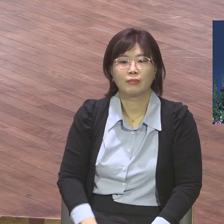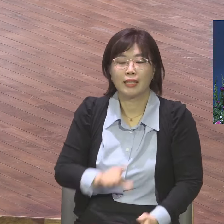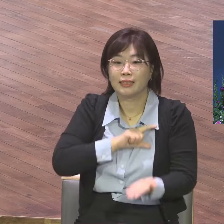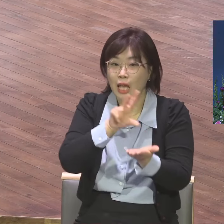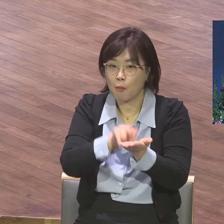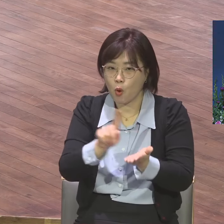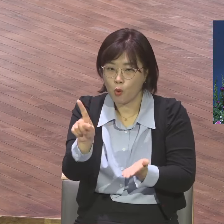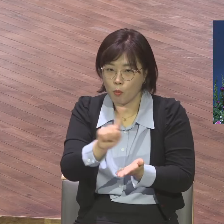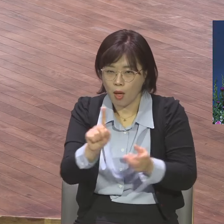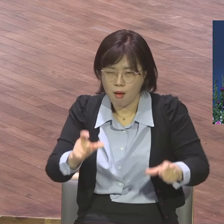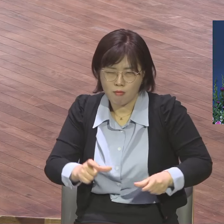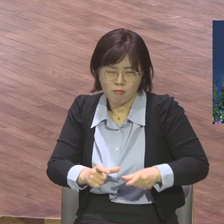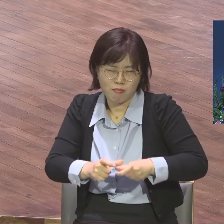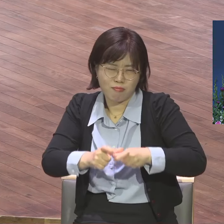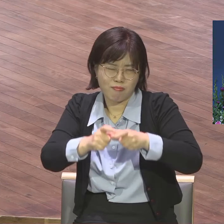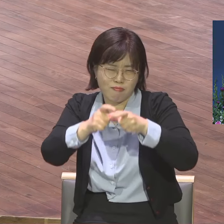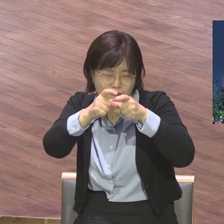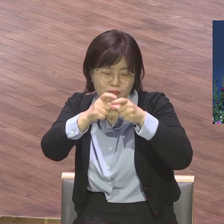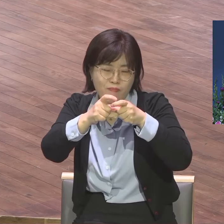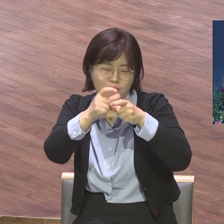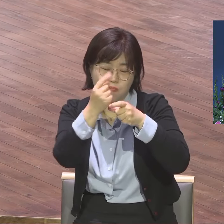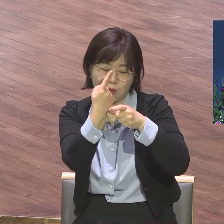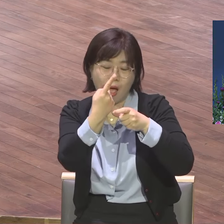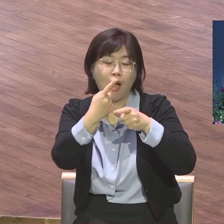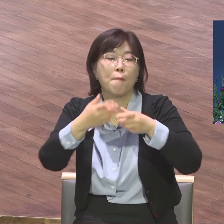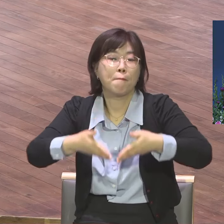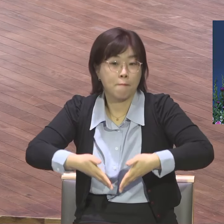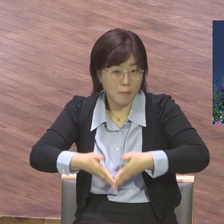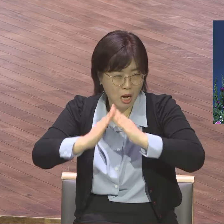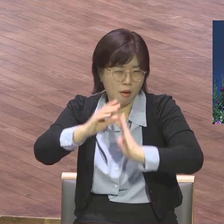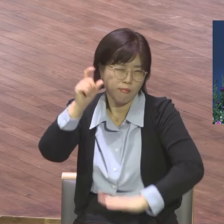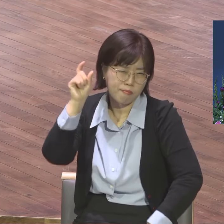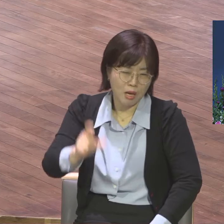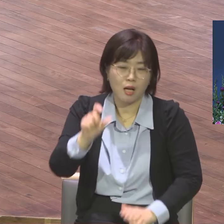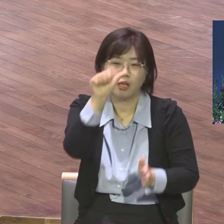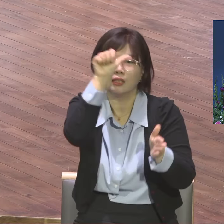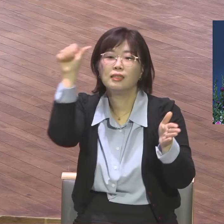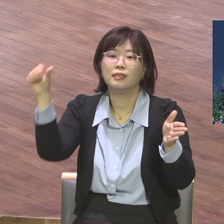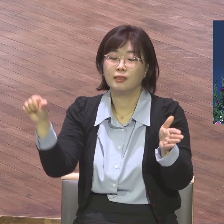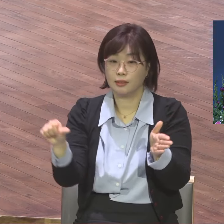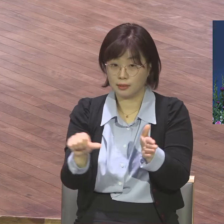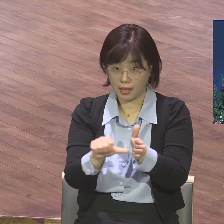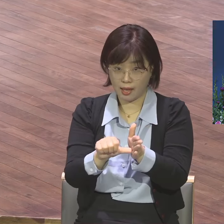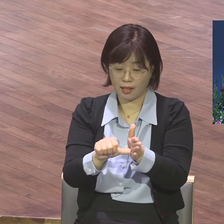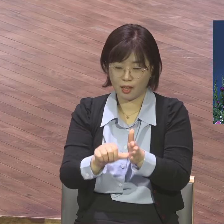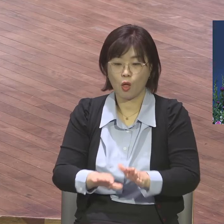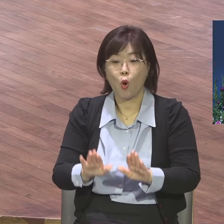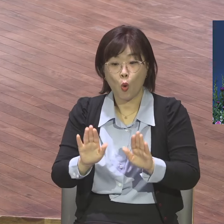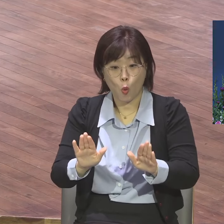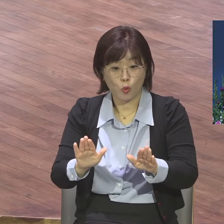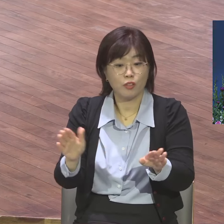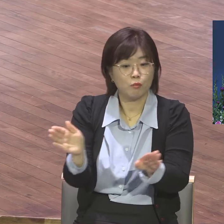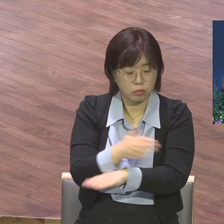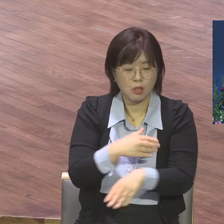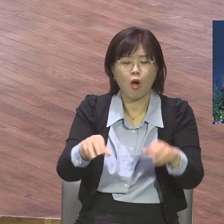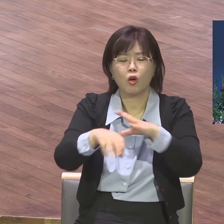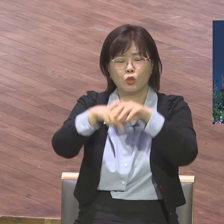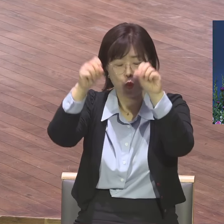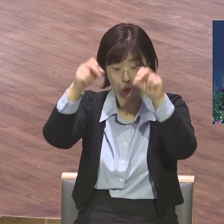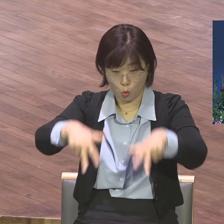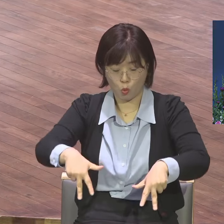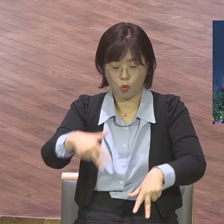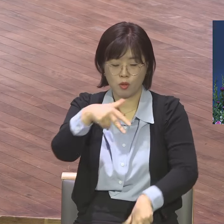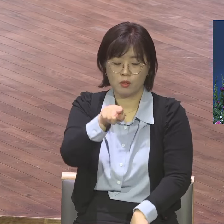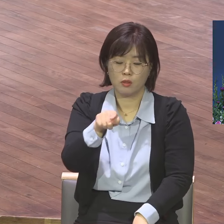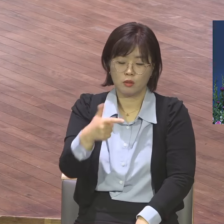인생이란 제목으로 말씀을 드립니다. 오늘부터 전도서를 강의하겠는데 솔로몬이